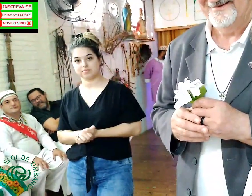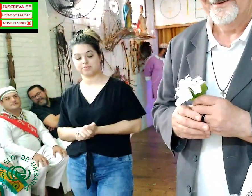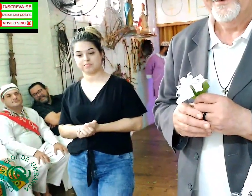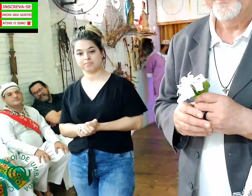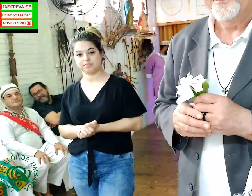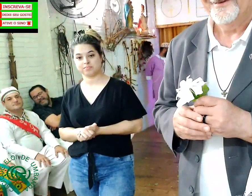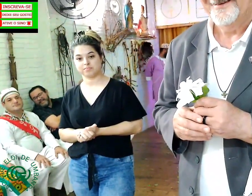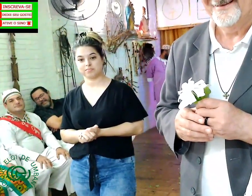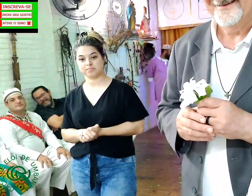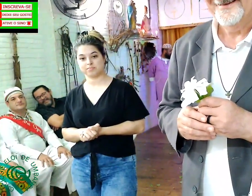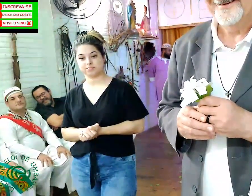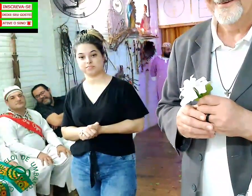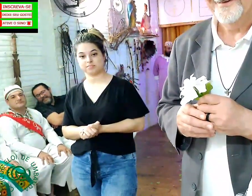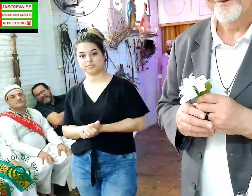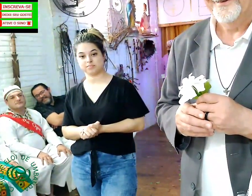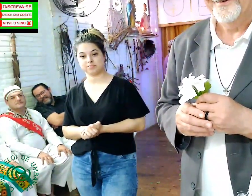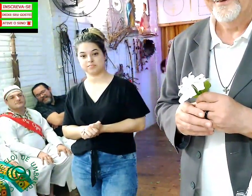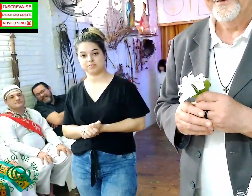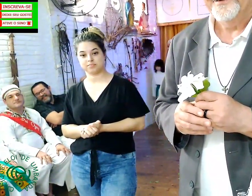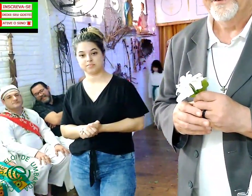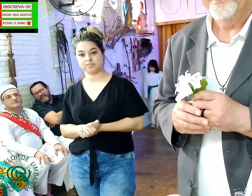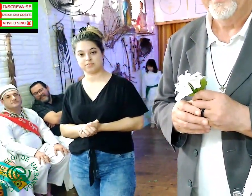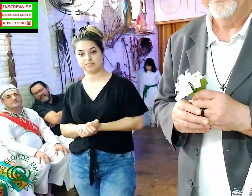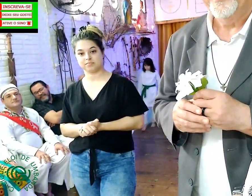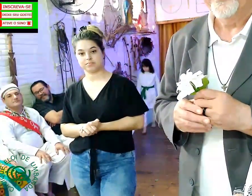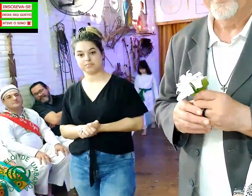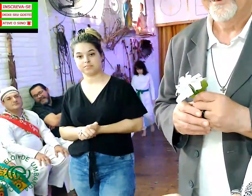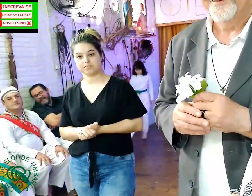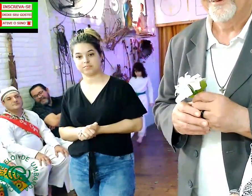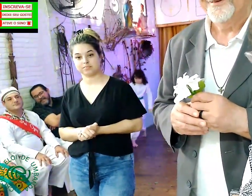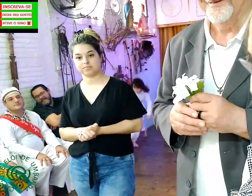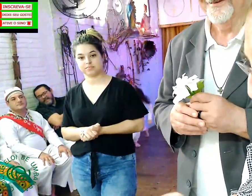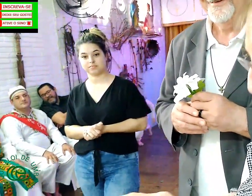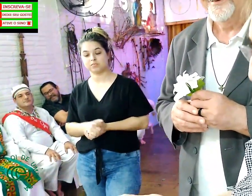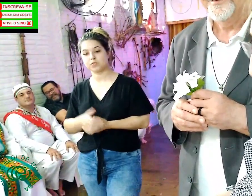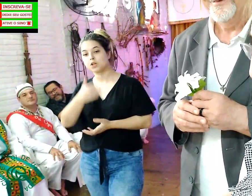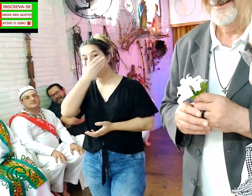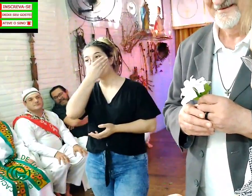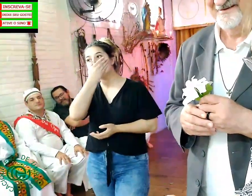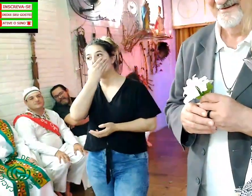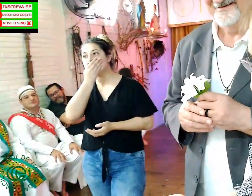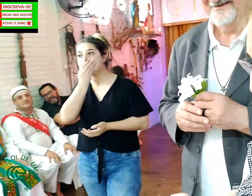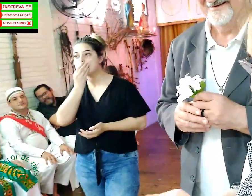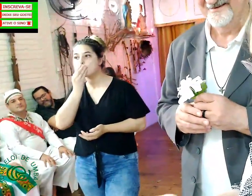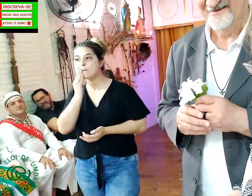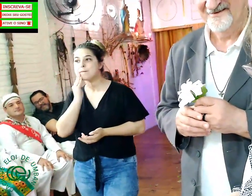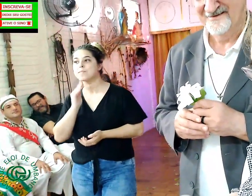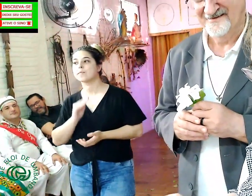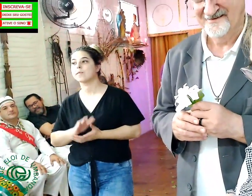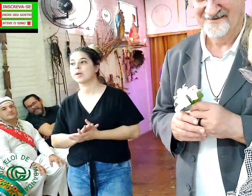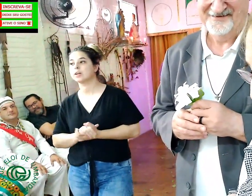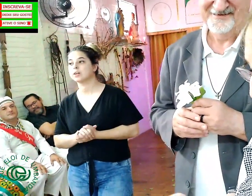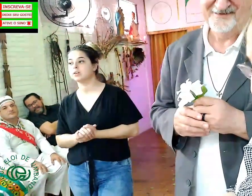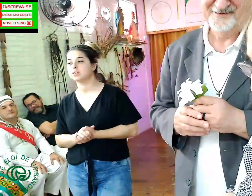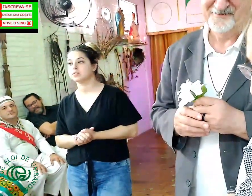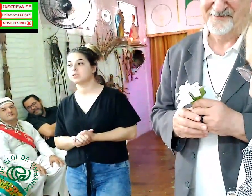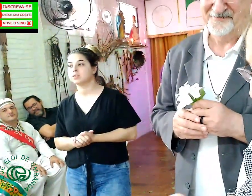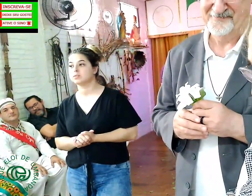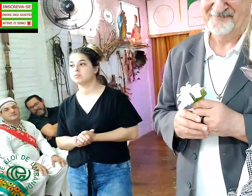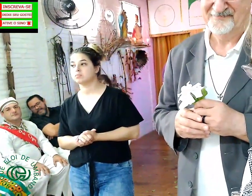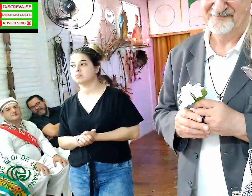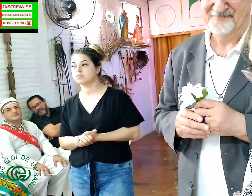rever batizando essa moça linda, muito espiritualizada, que